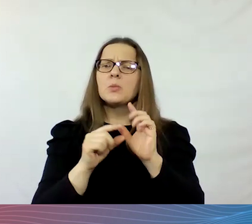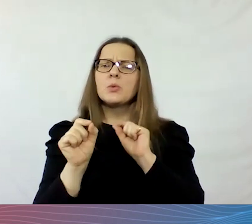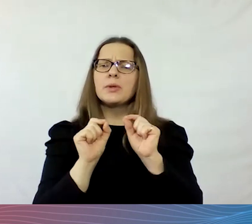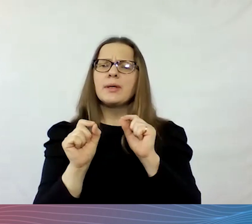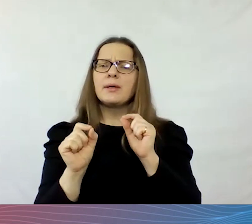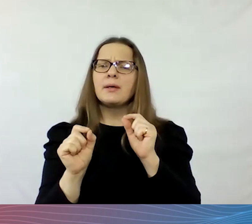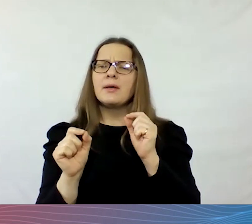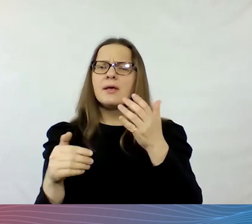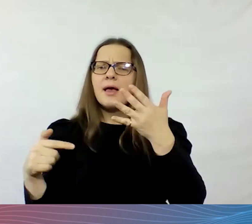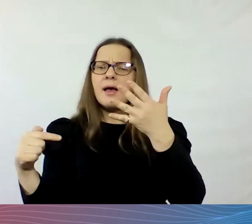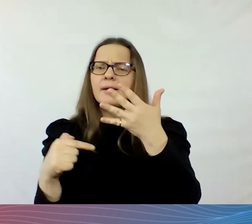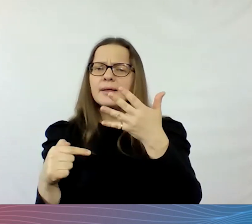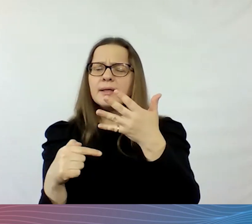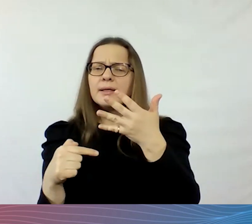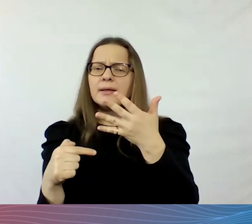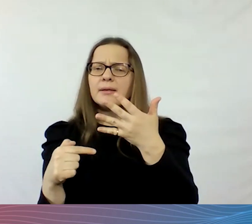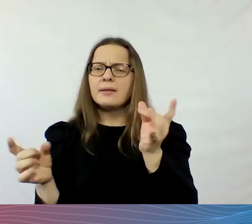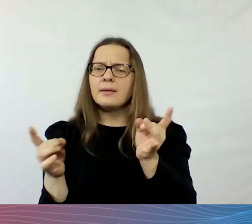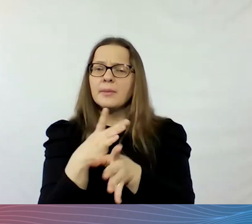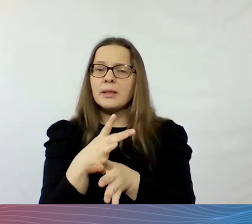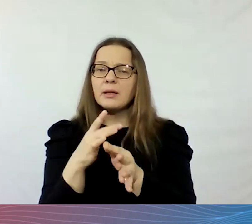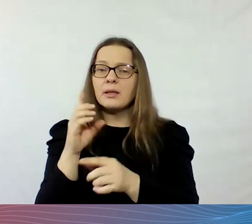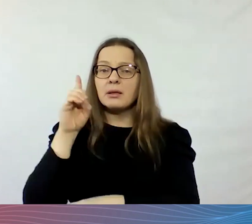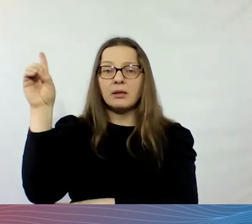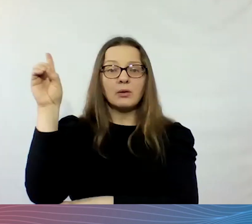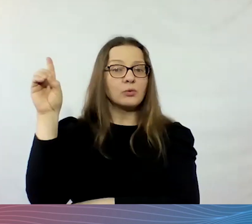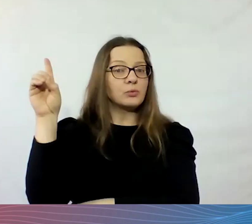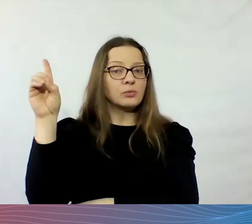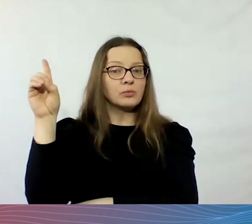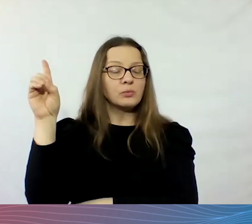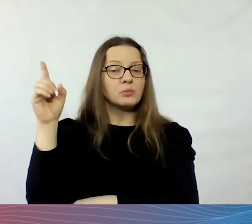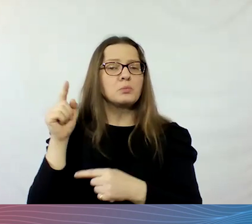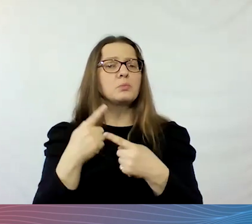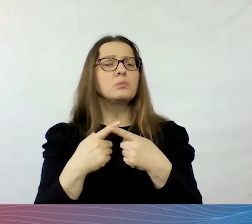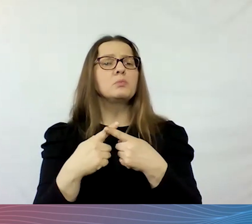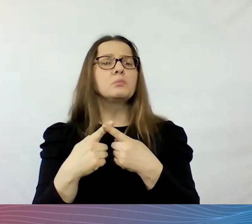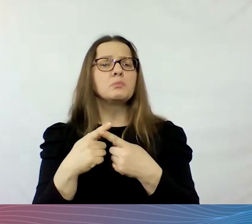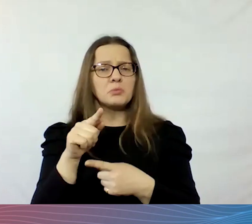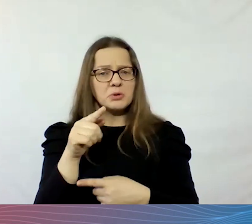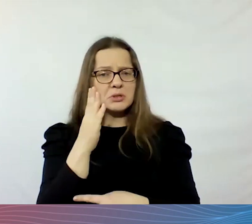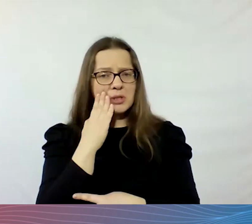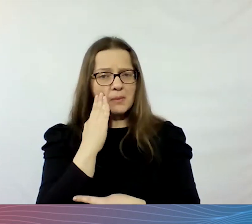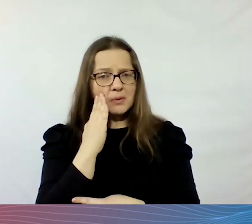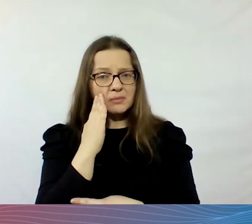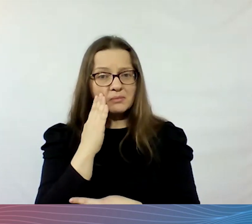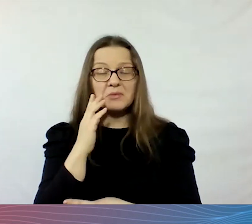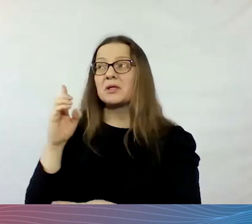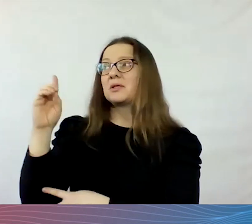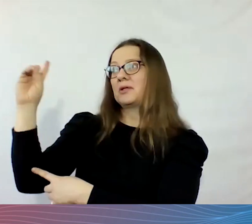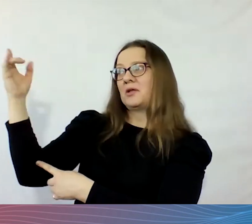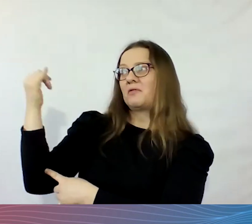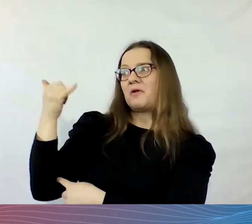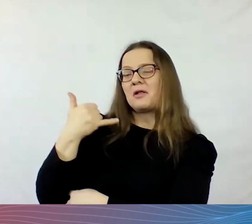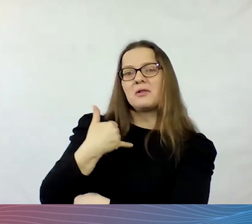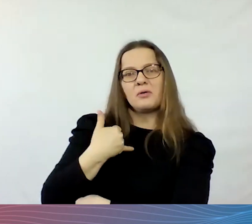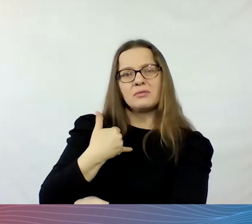né? Por que isso? Por que isso? Aí, né, o Senhor falou, isso está